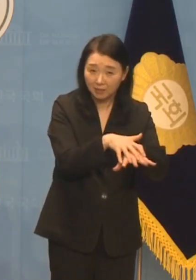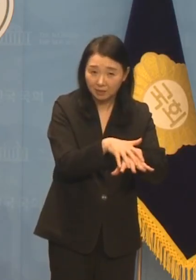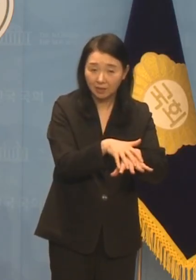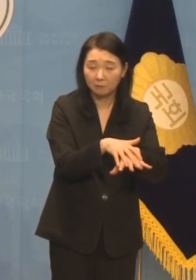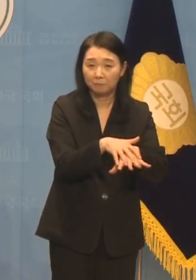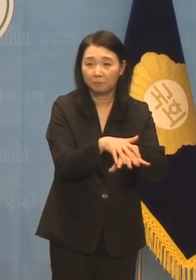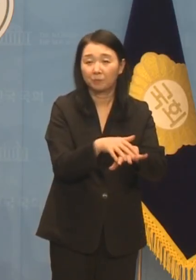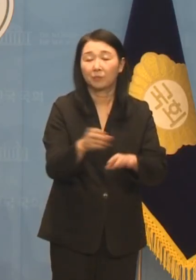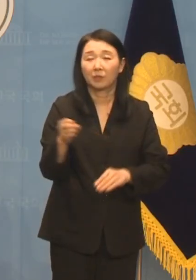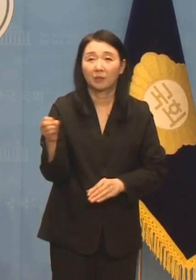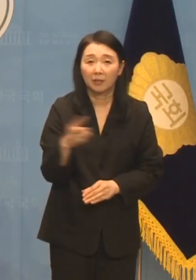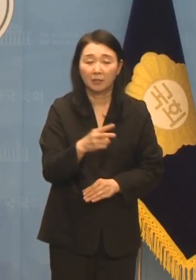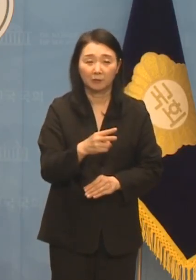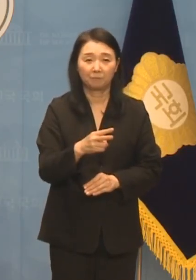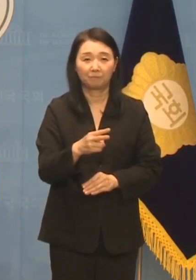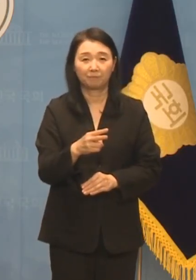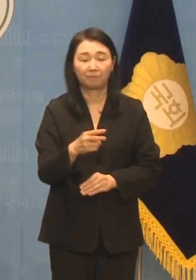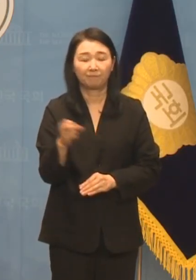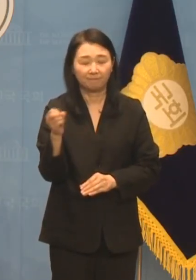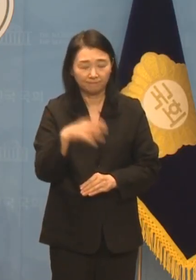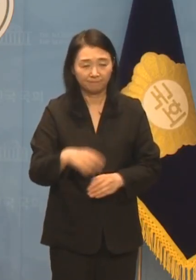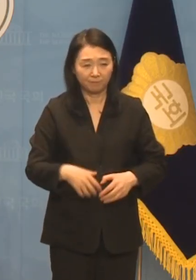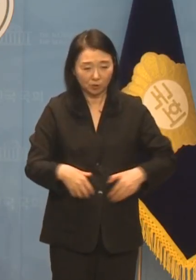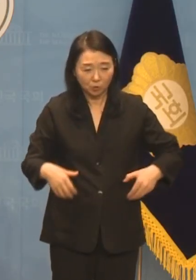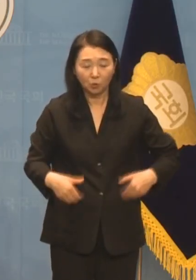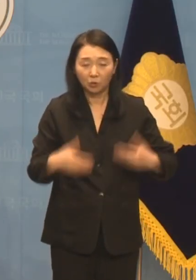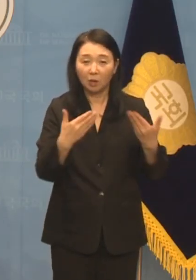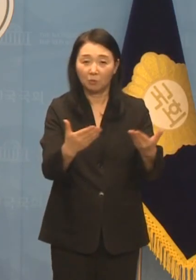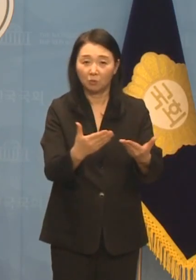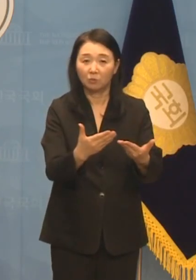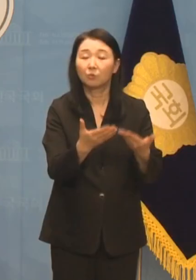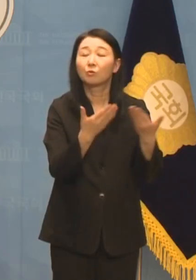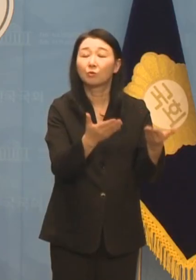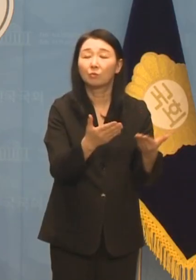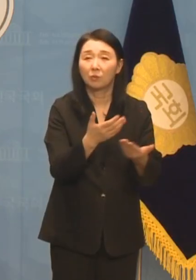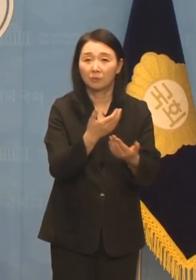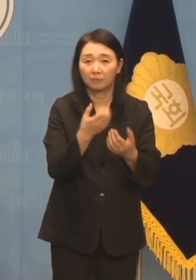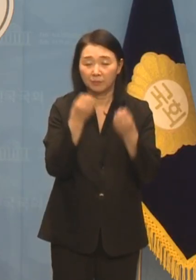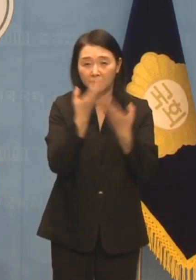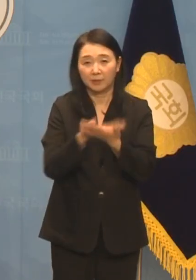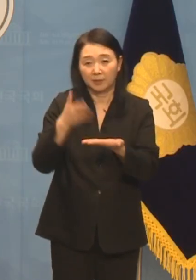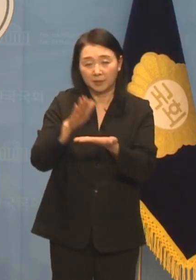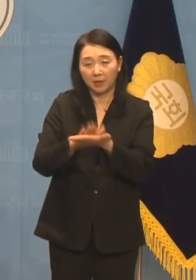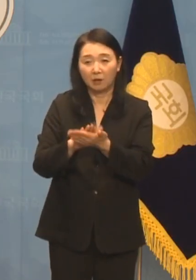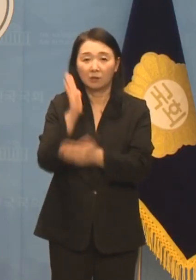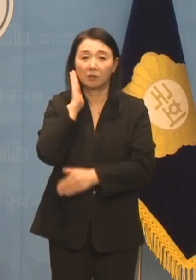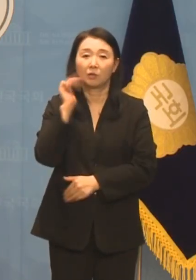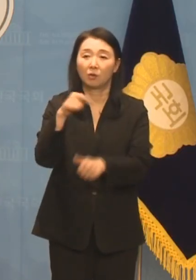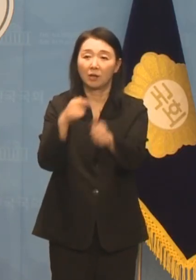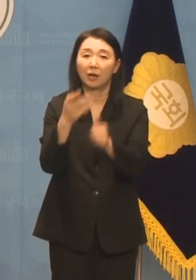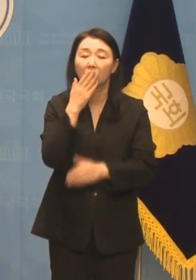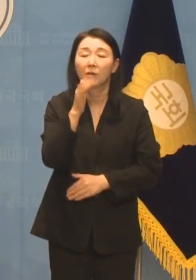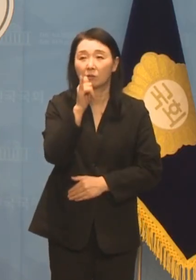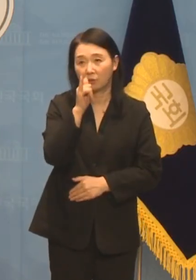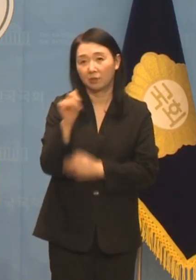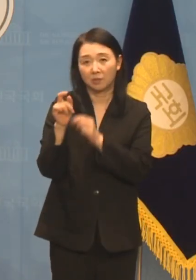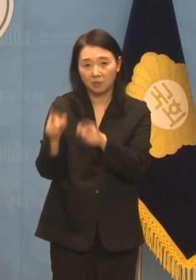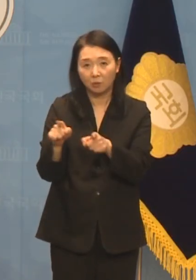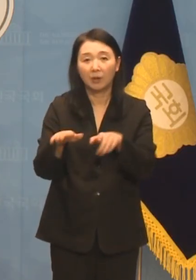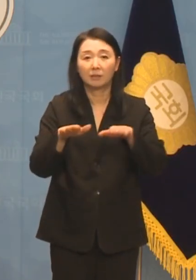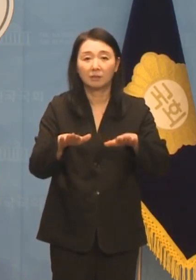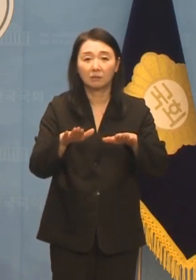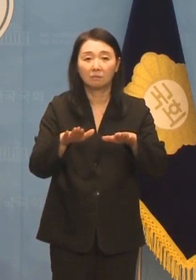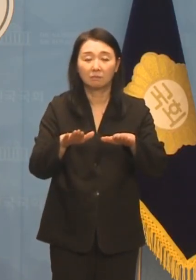중용과 용남으로 매듭 지어줄 개헌 대통령을 가르칠 수 있는 기회를